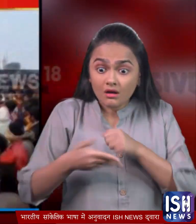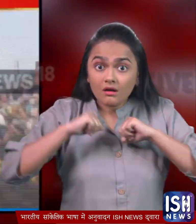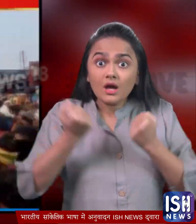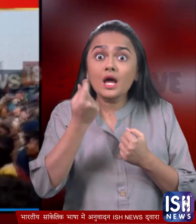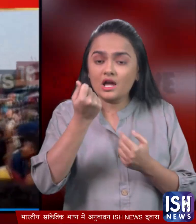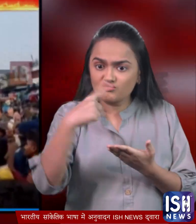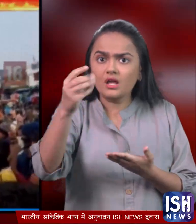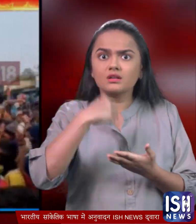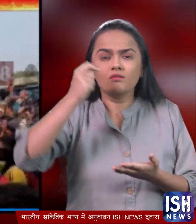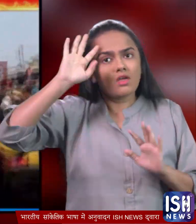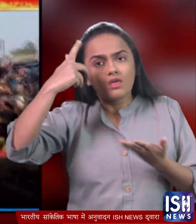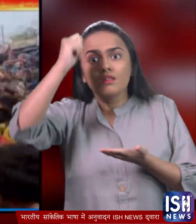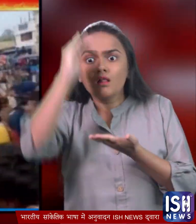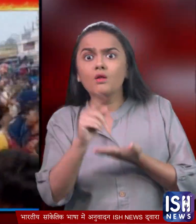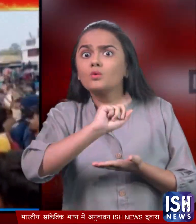रहे।